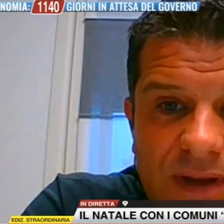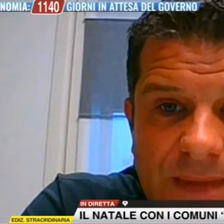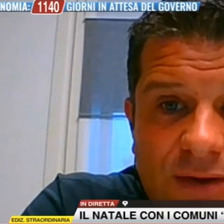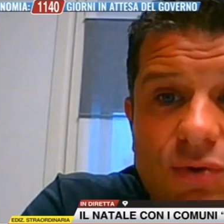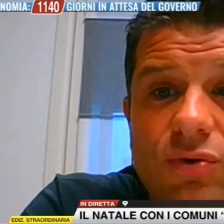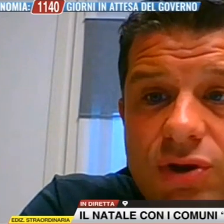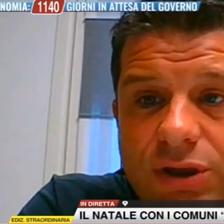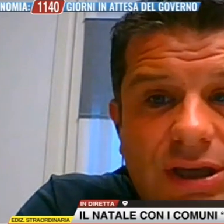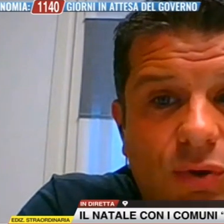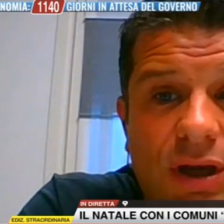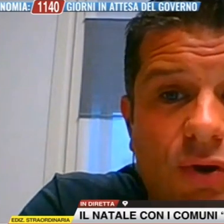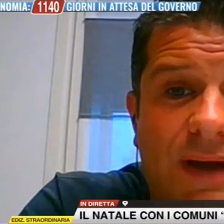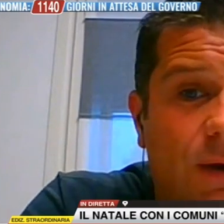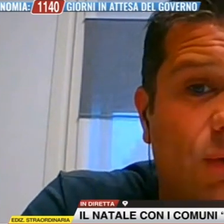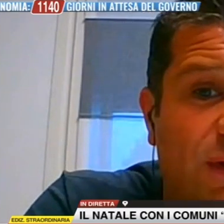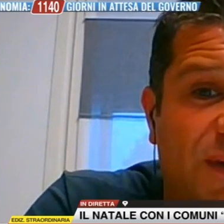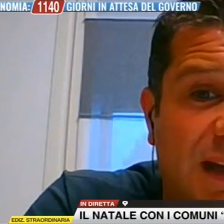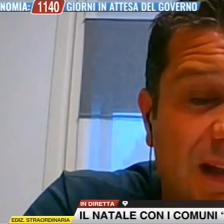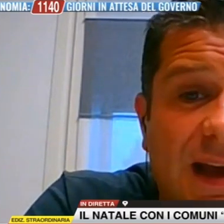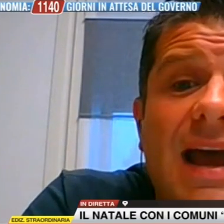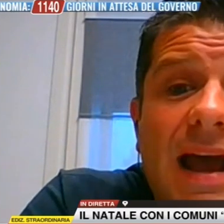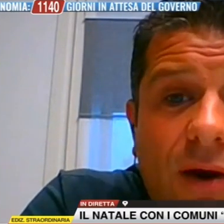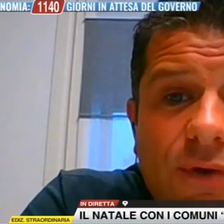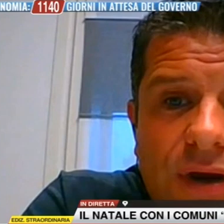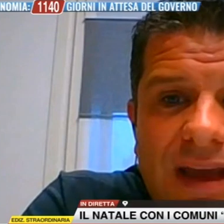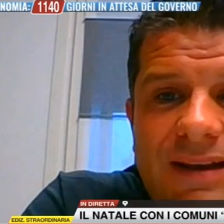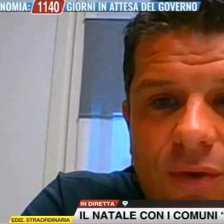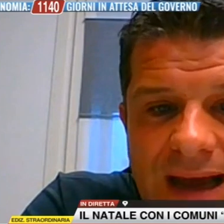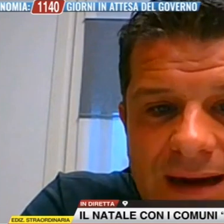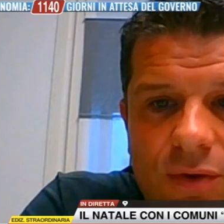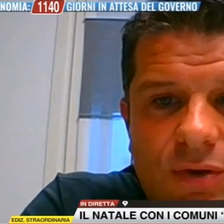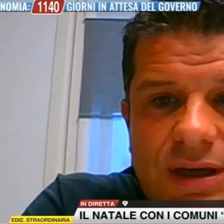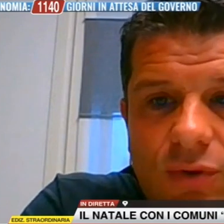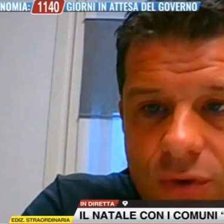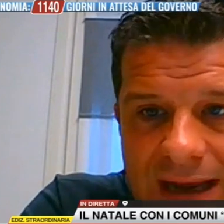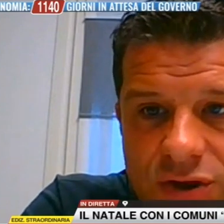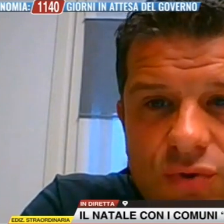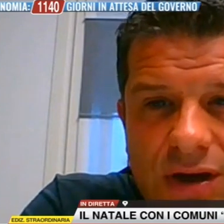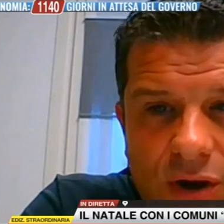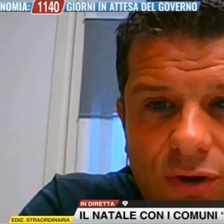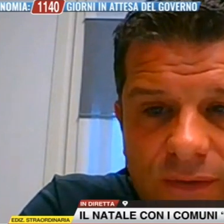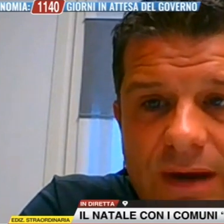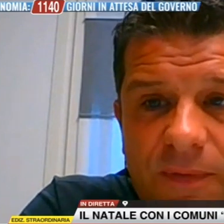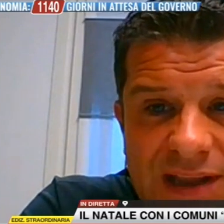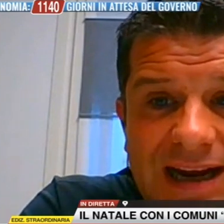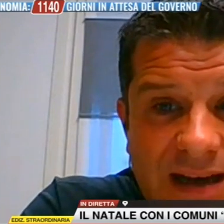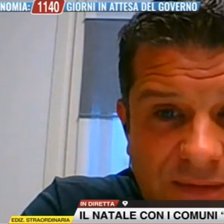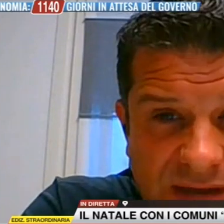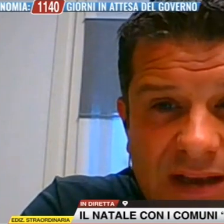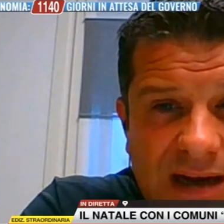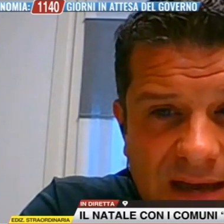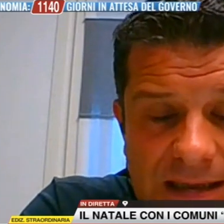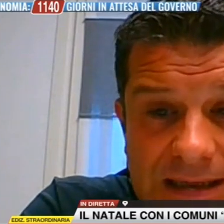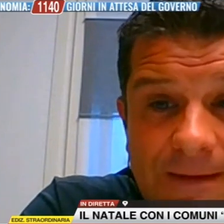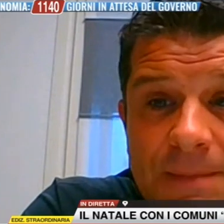il provvedimento, non sto dicendo che il governo non doveva fare niente, è ovvio che il governo, secondo me, sono d'accordo, doveva approfittare delle